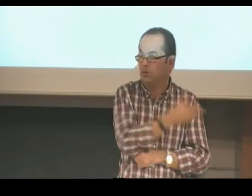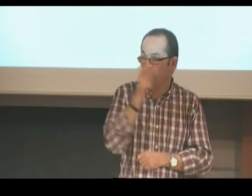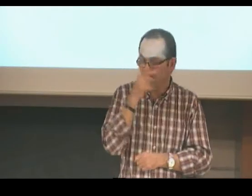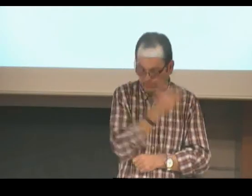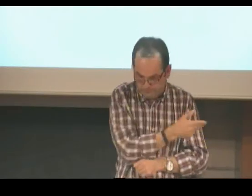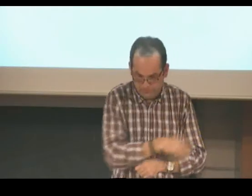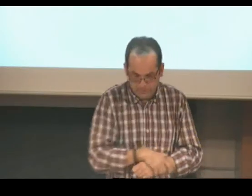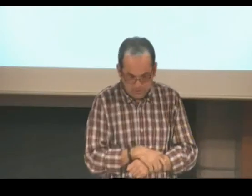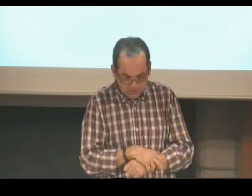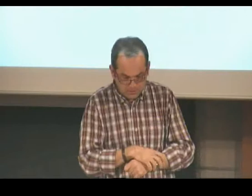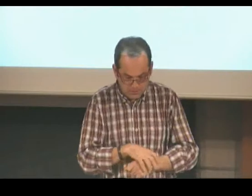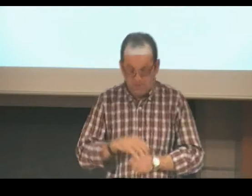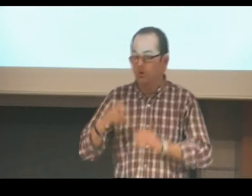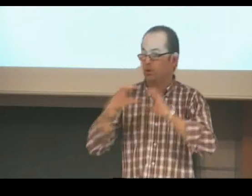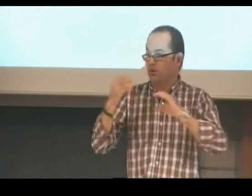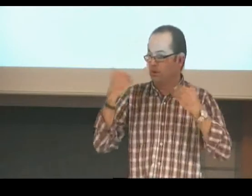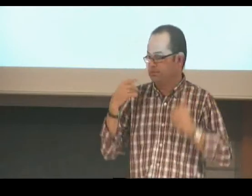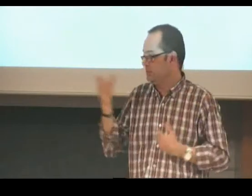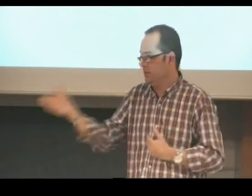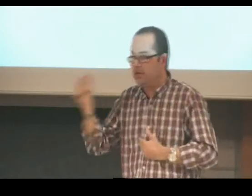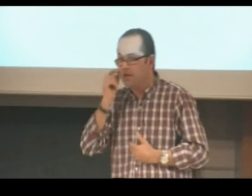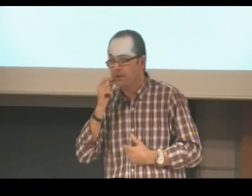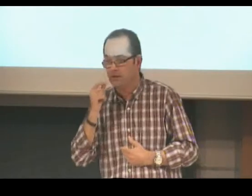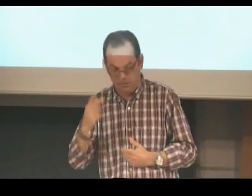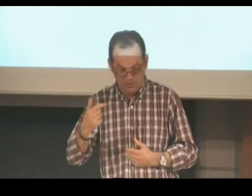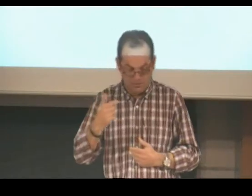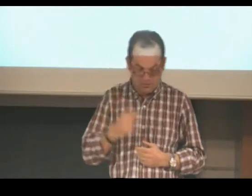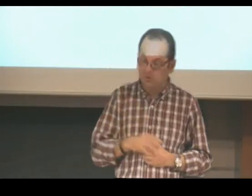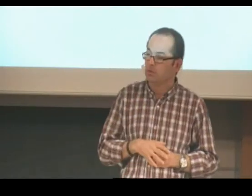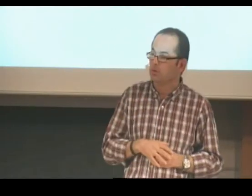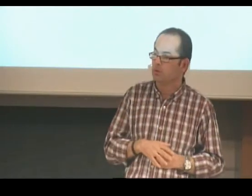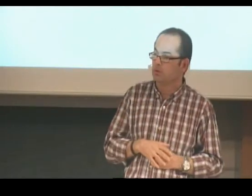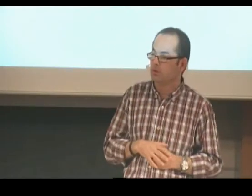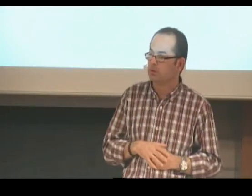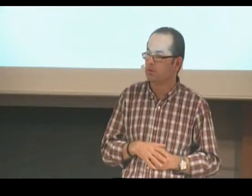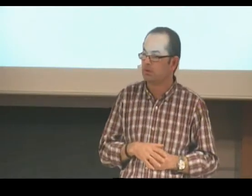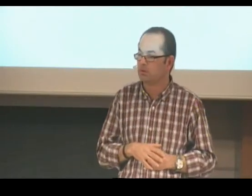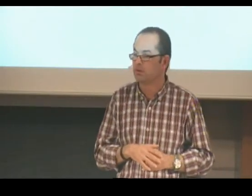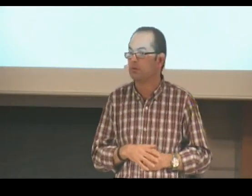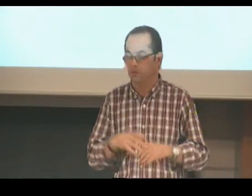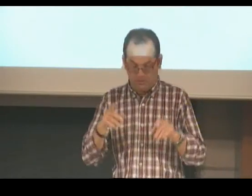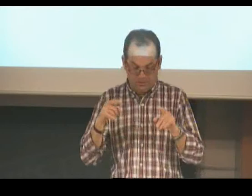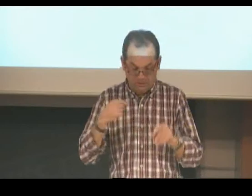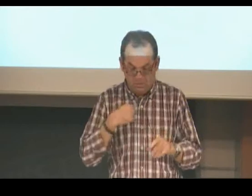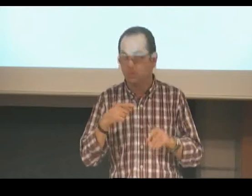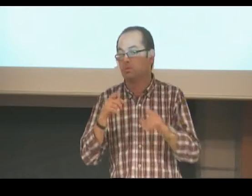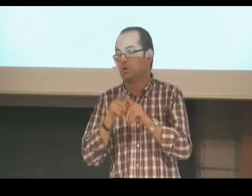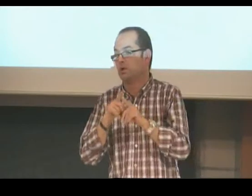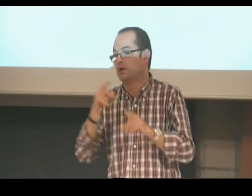formaran part d'aquest projecte en aquesta primera fase pilot és el senyor Josep Kerr, la Gemma com a